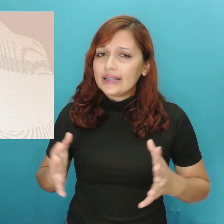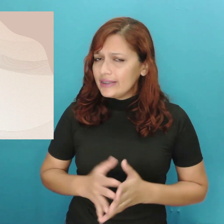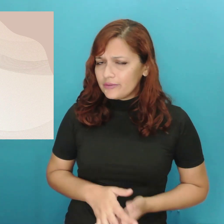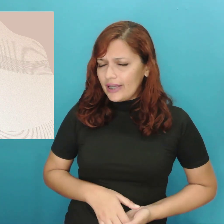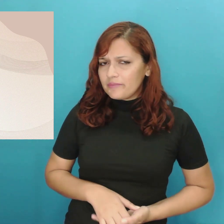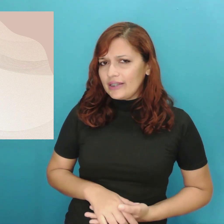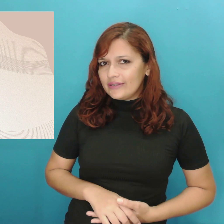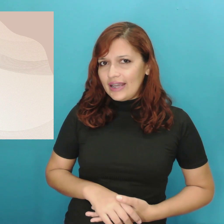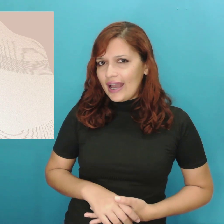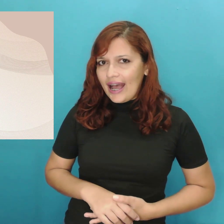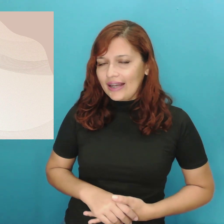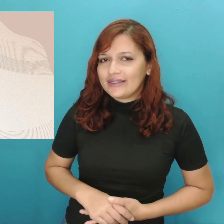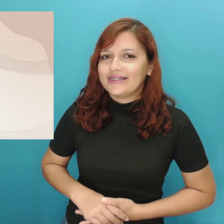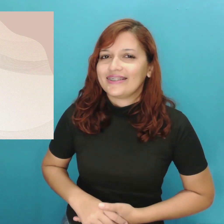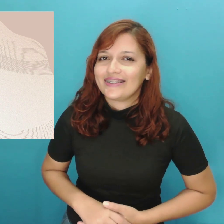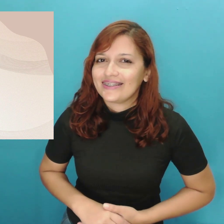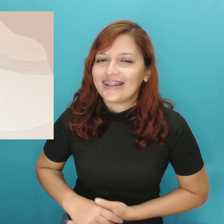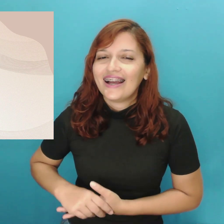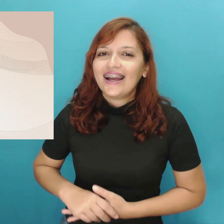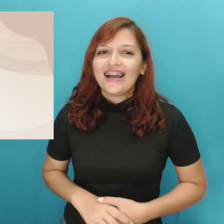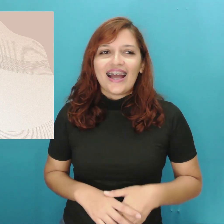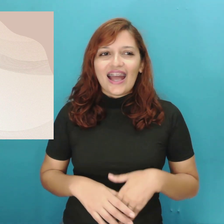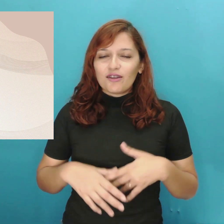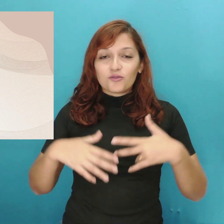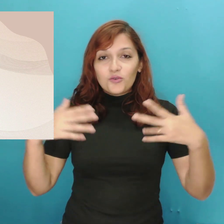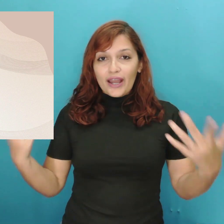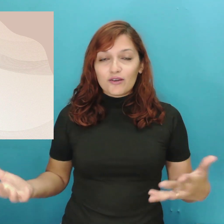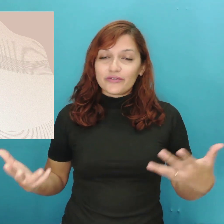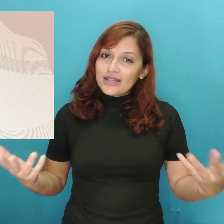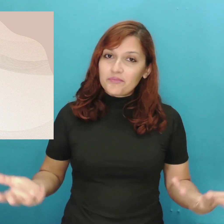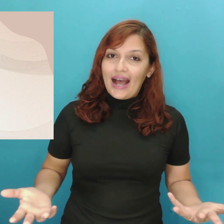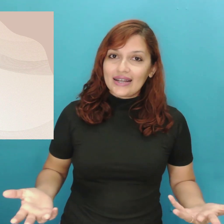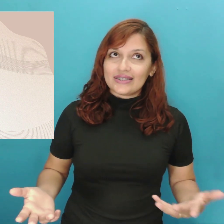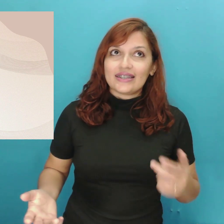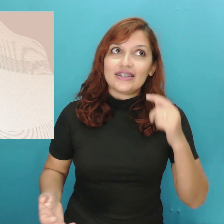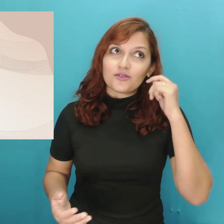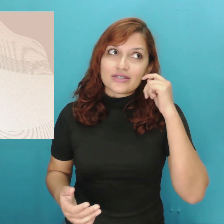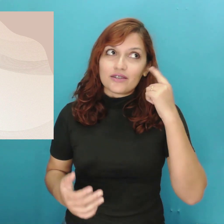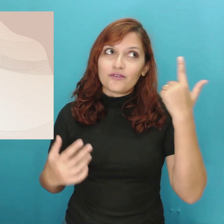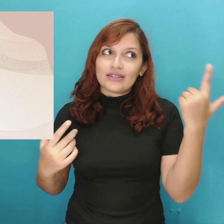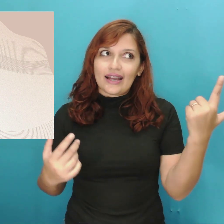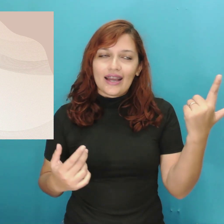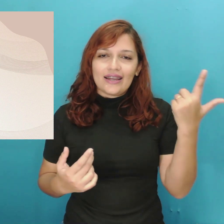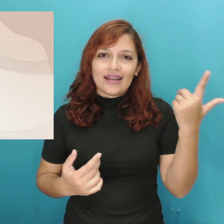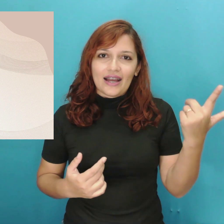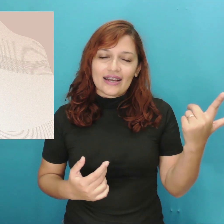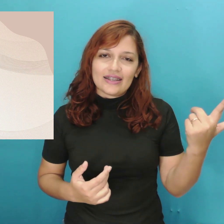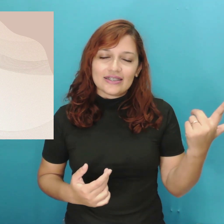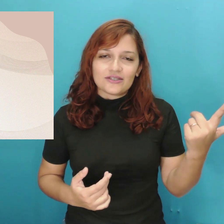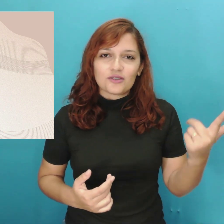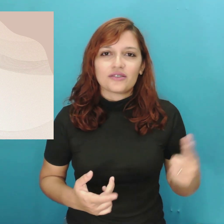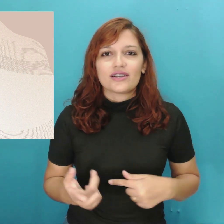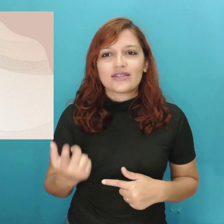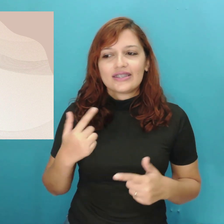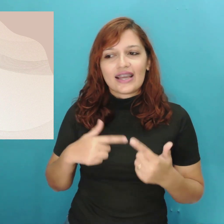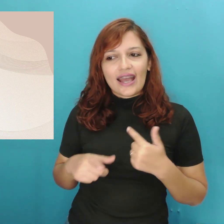não tenha medo de errar. O erro faz parte. Inclusive, eu até acredito que quando a gente